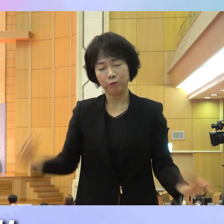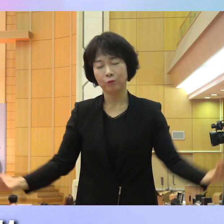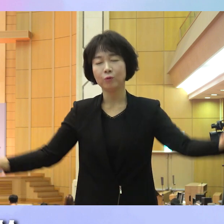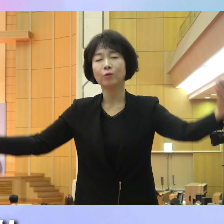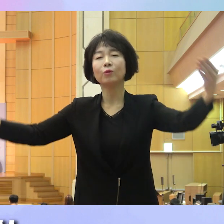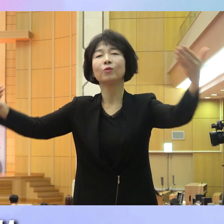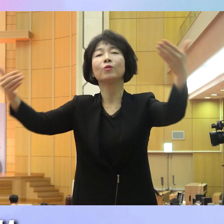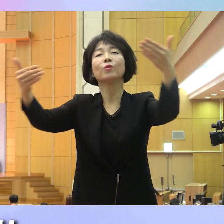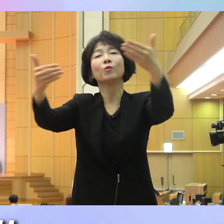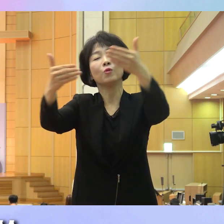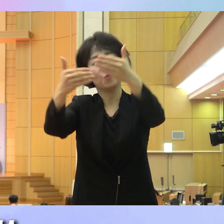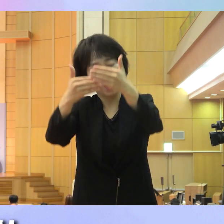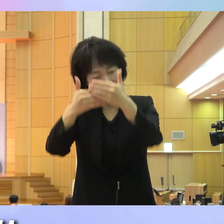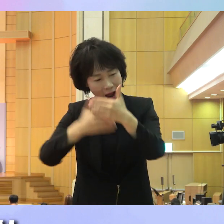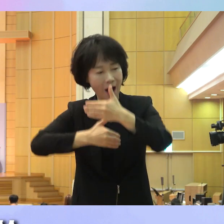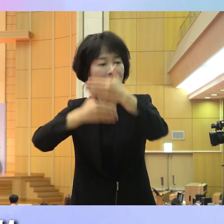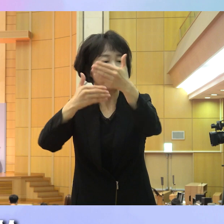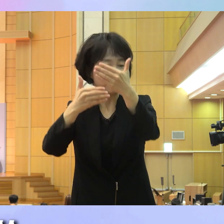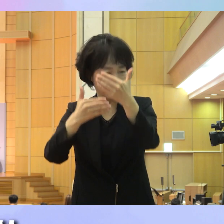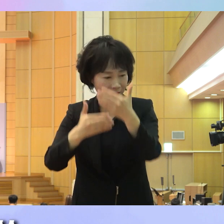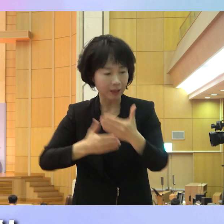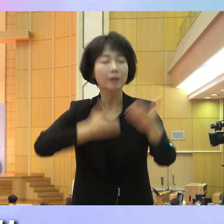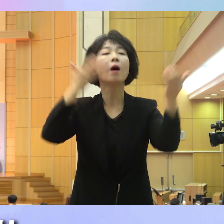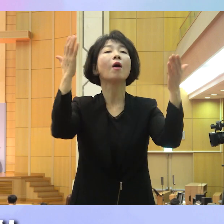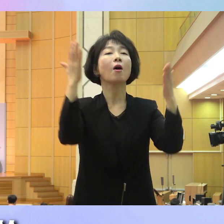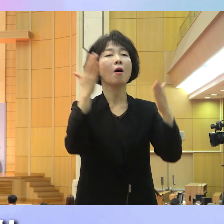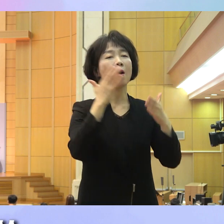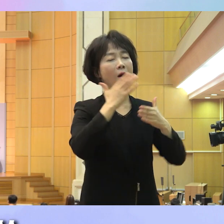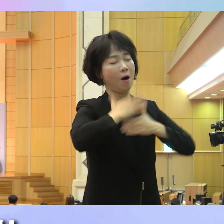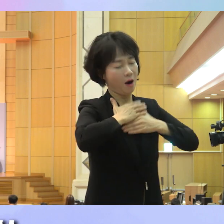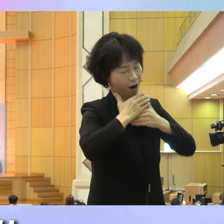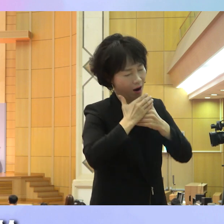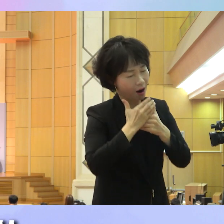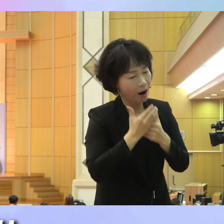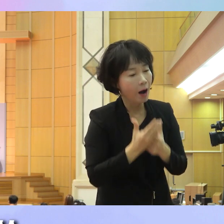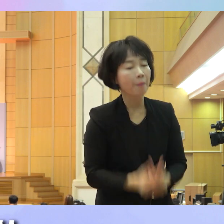주의 품에 안기어